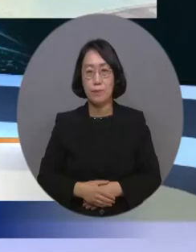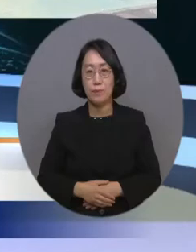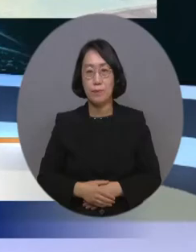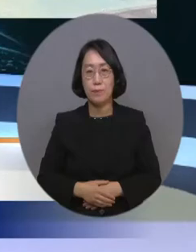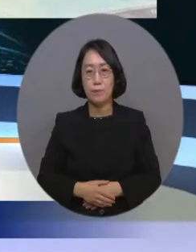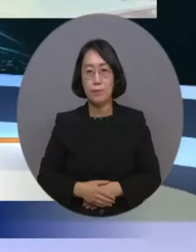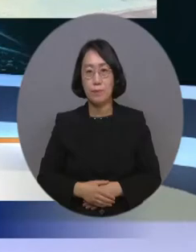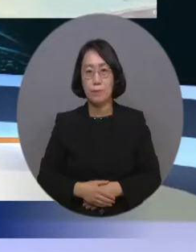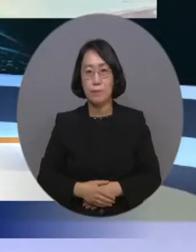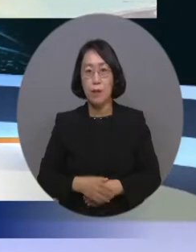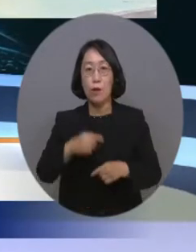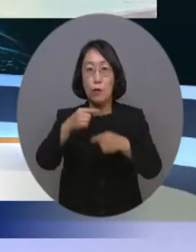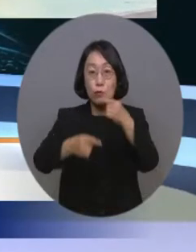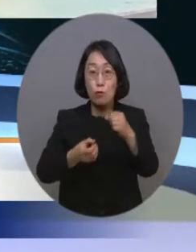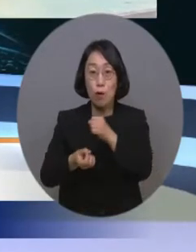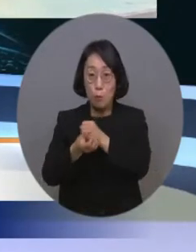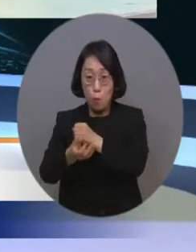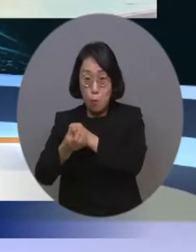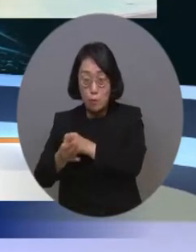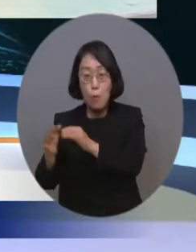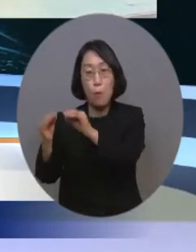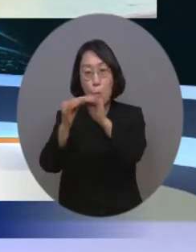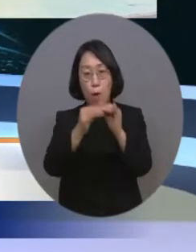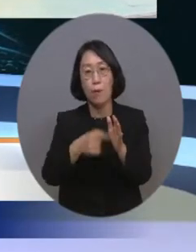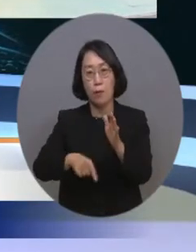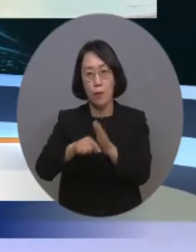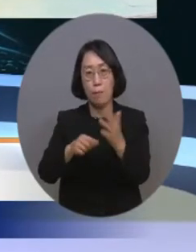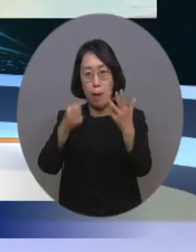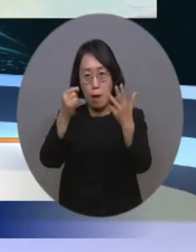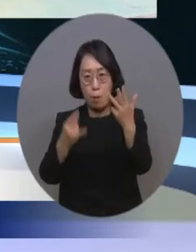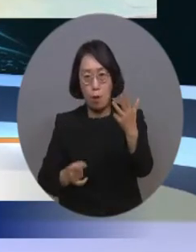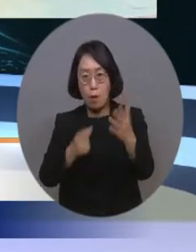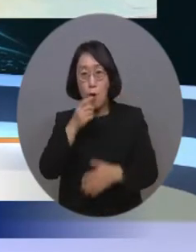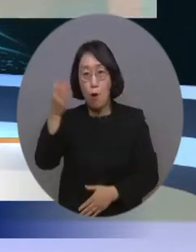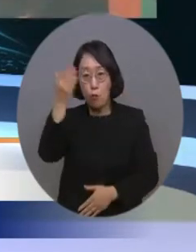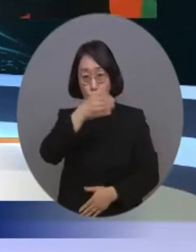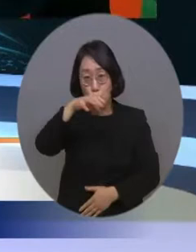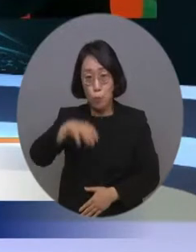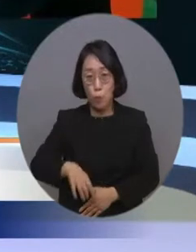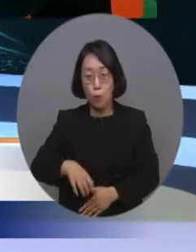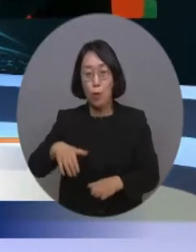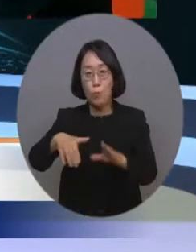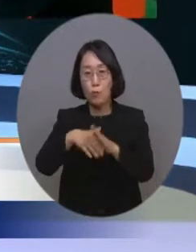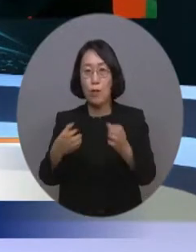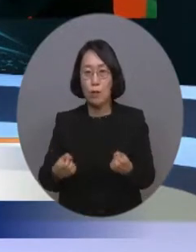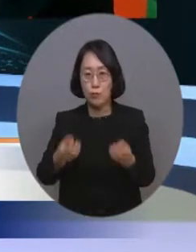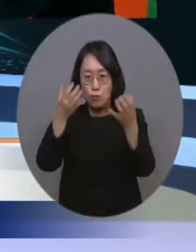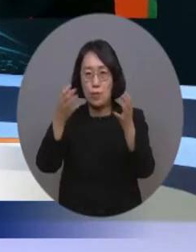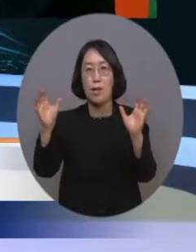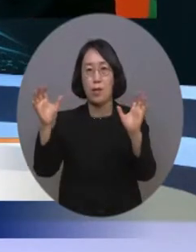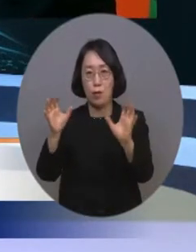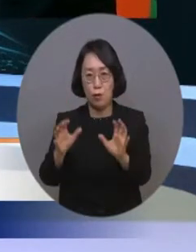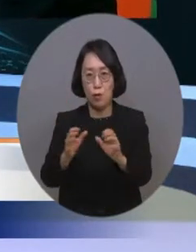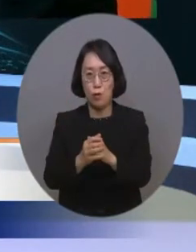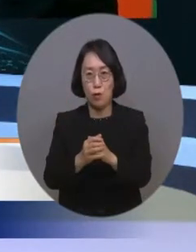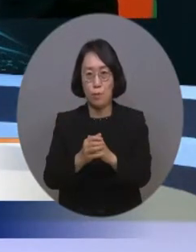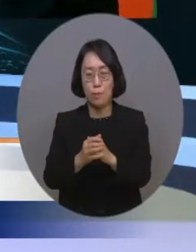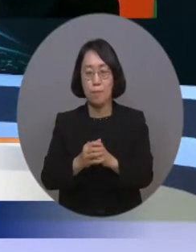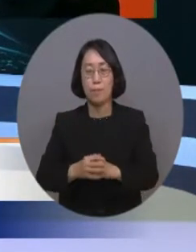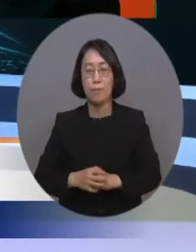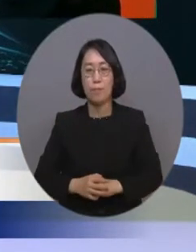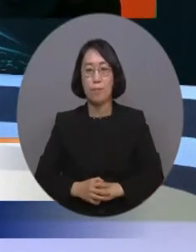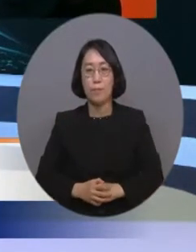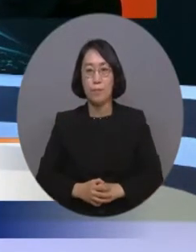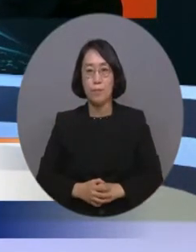수어의 보급과 공감을 위한 제8회 여수시 사랑의 수어 문화재가 교체됐습니다. 황영재 기자가